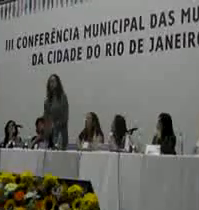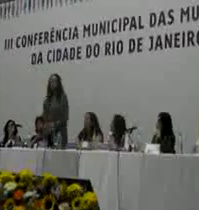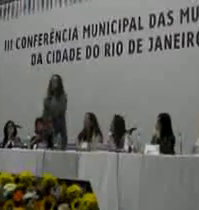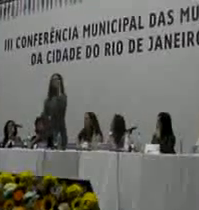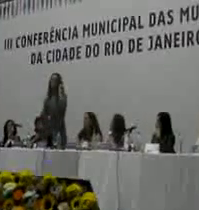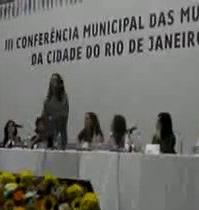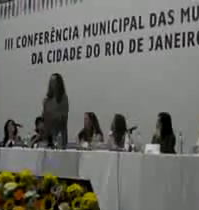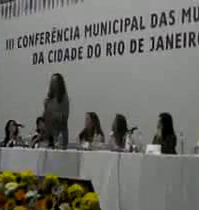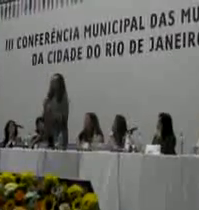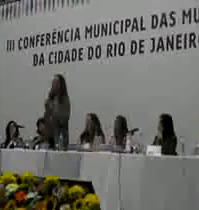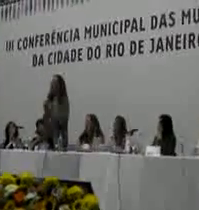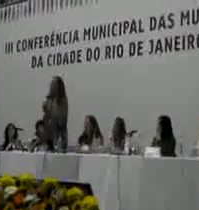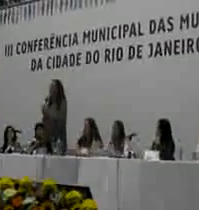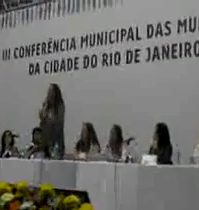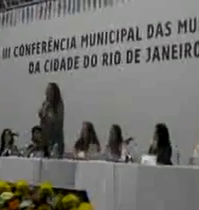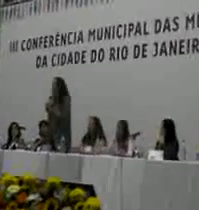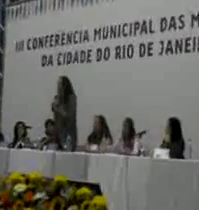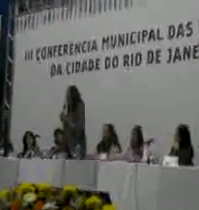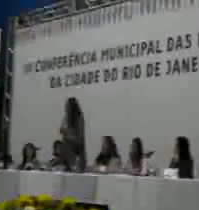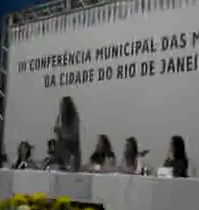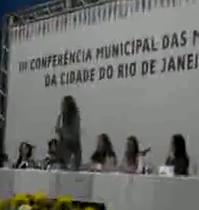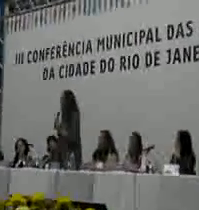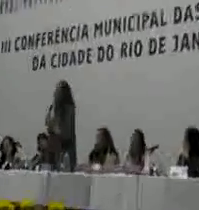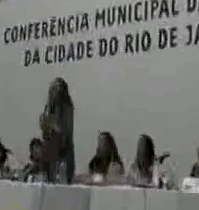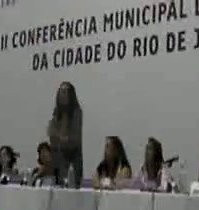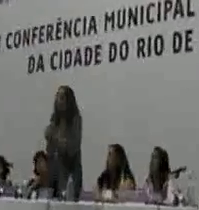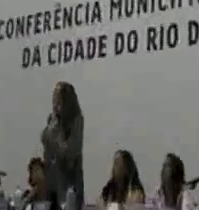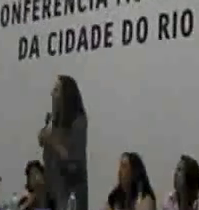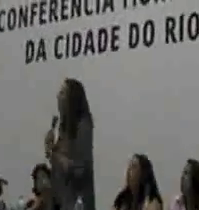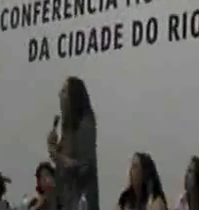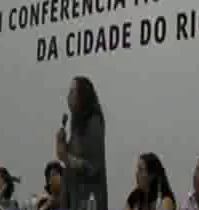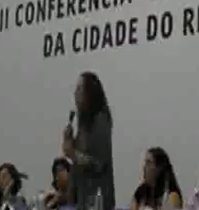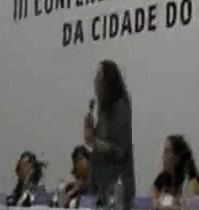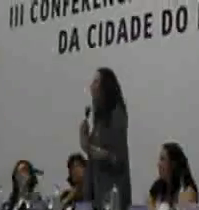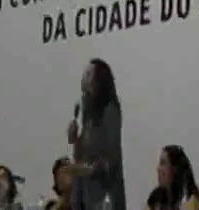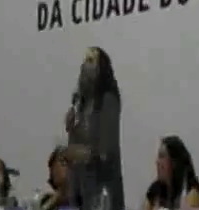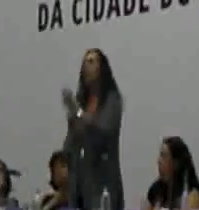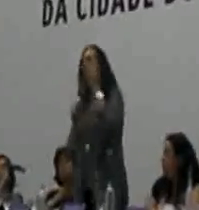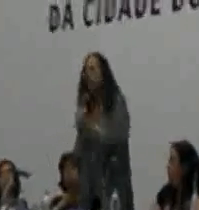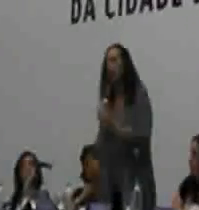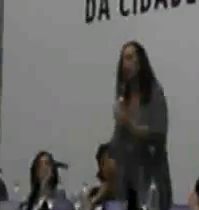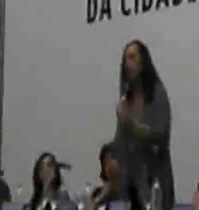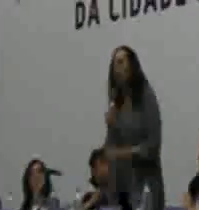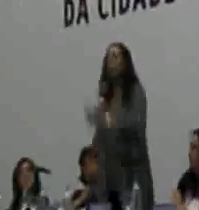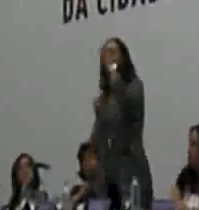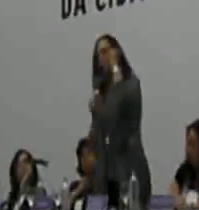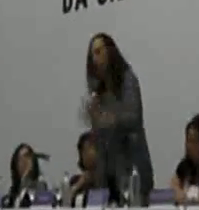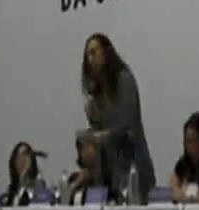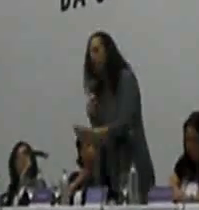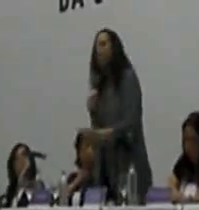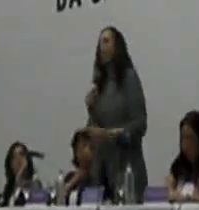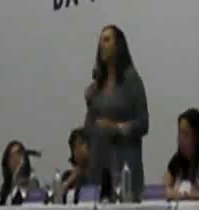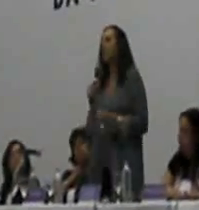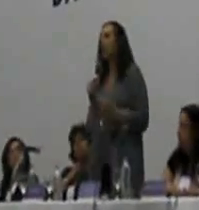na televisão. Dinheiro, financiamento público de campanha, porque a mulher não é ligada ao poder econômico, não. Financiamento público com